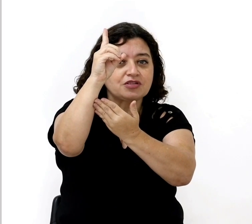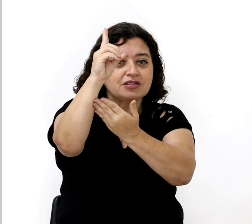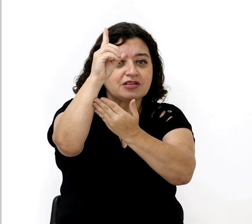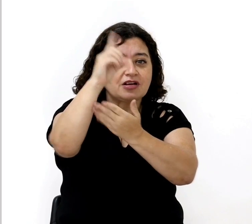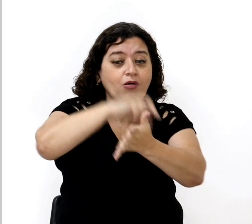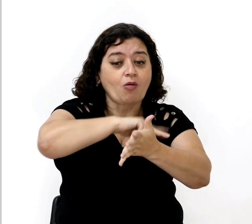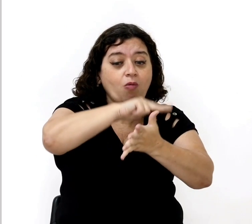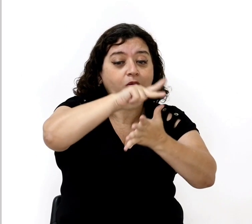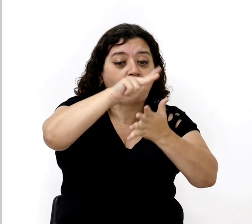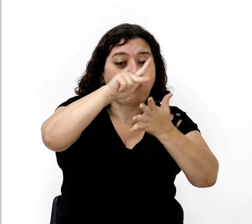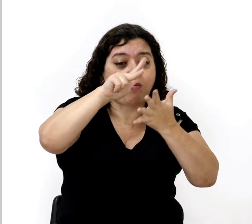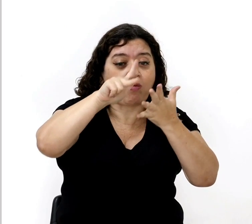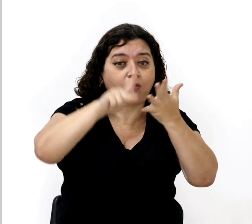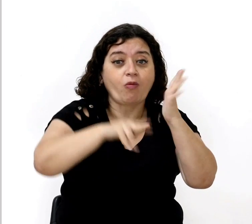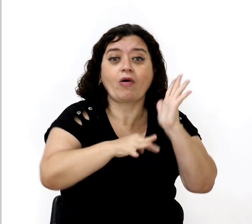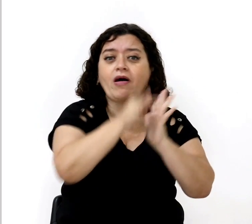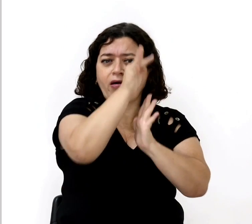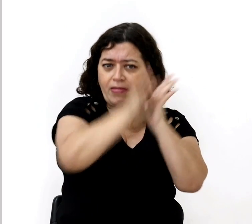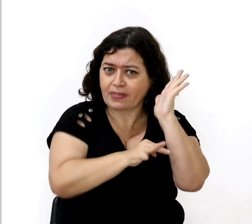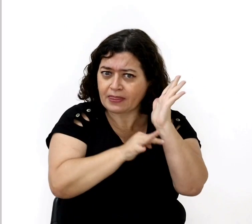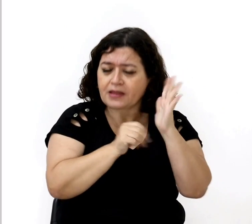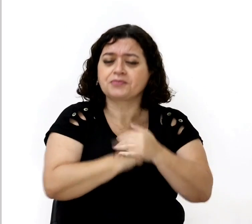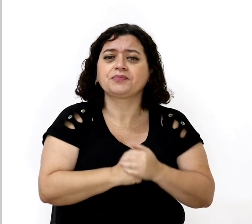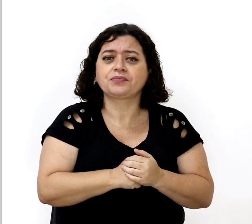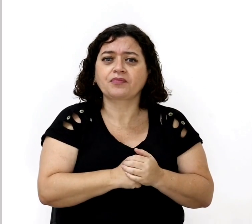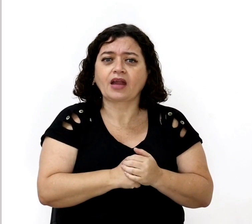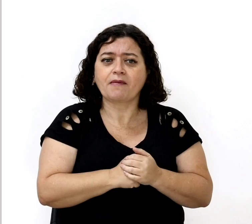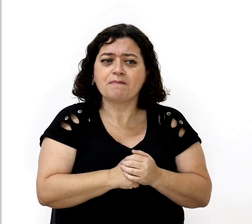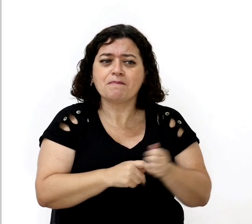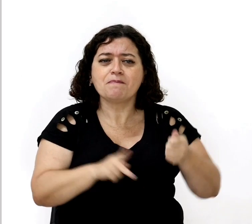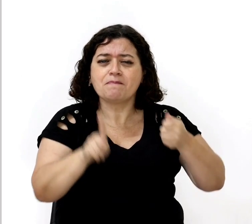suas múltiplas formas. Essa